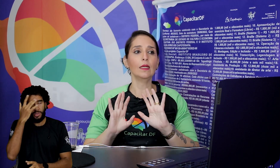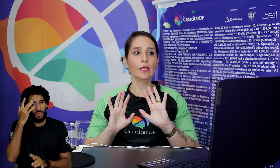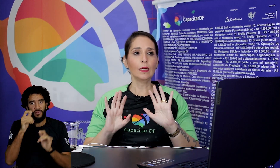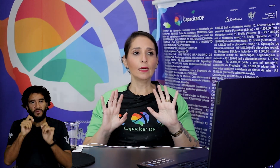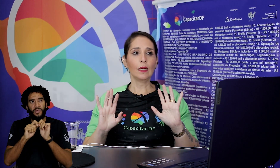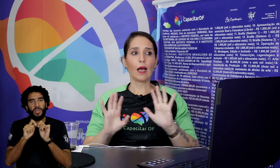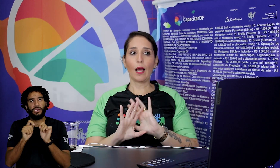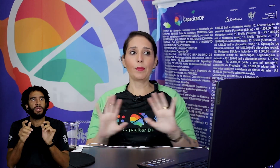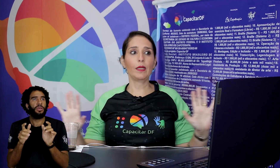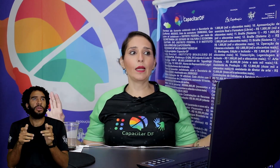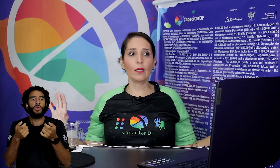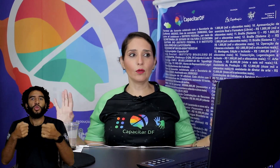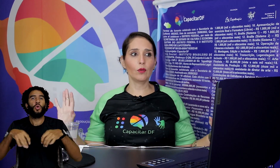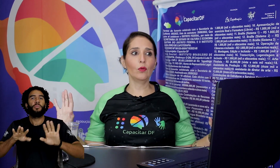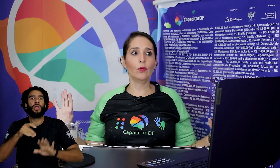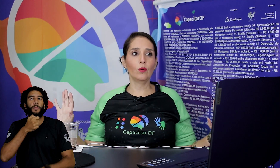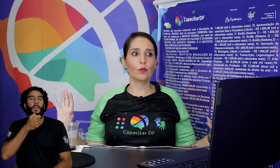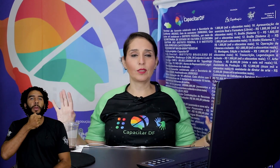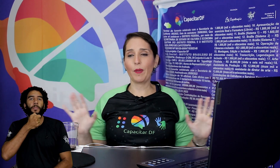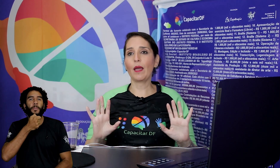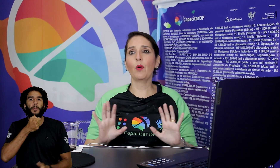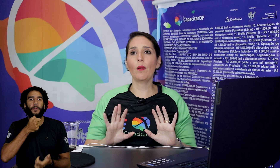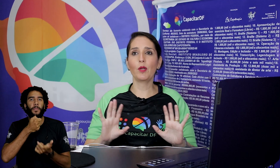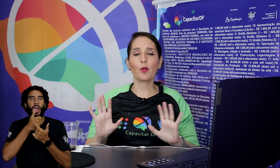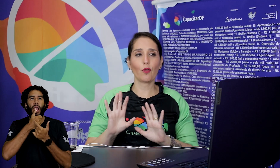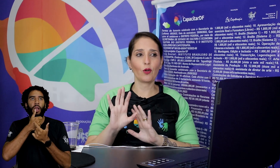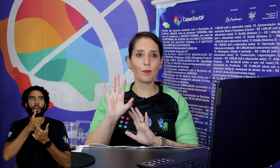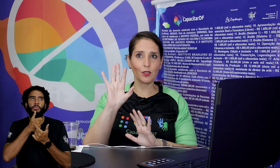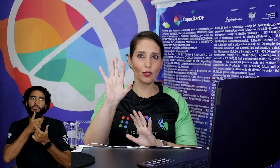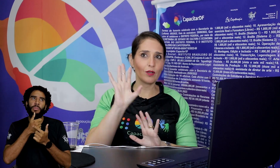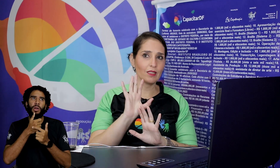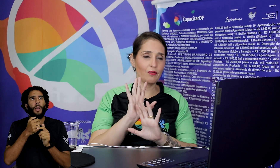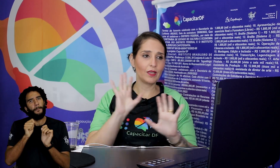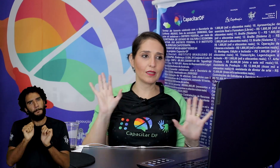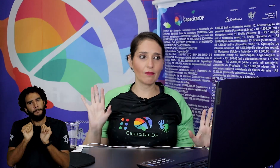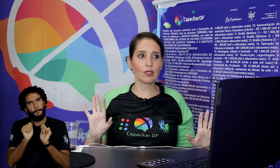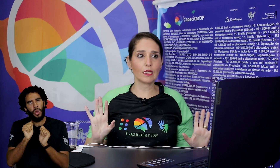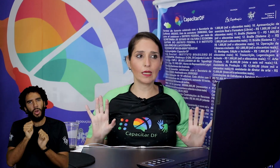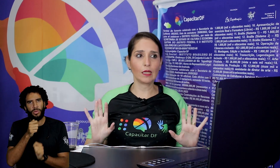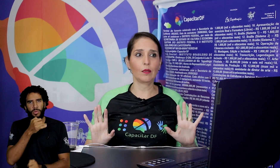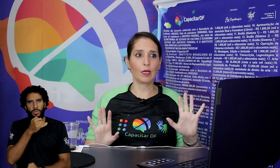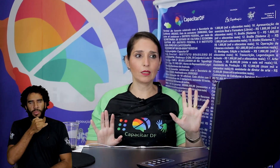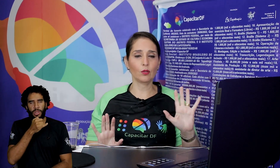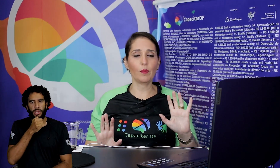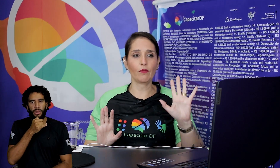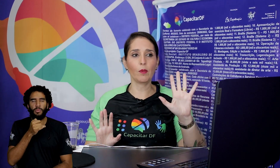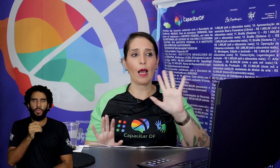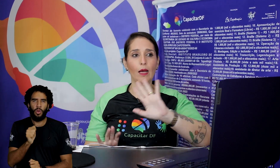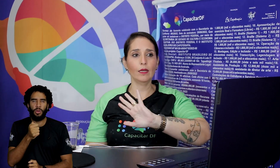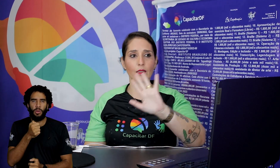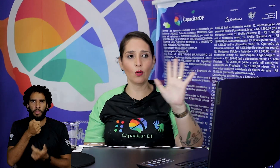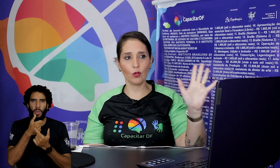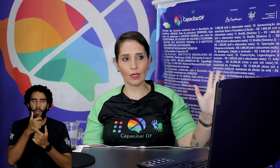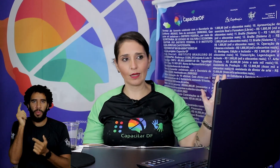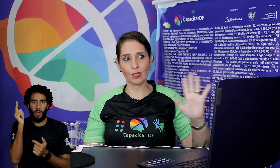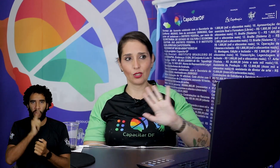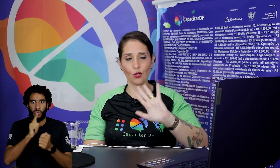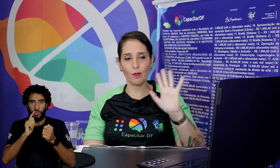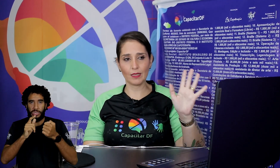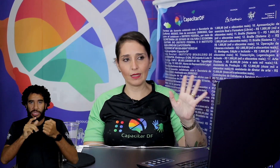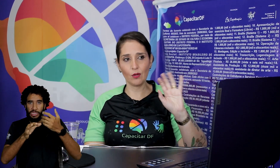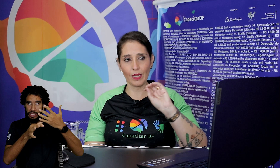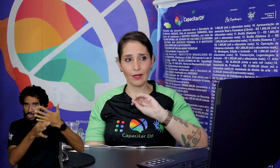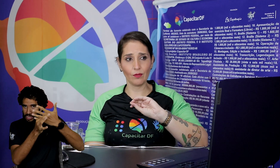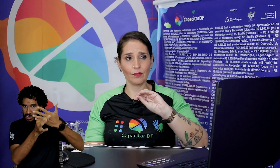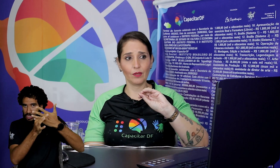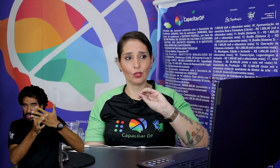precisa abrir nem o... Se bem que é bom abrir o microfone para a gente conseguir fixar você aqui, mas tudo bem, vamos lá. Antes de eu contar, da gente